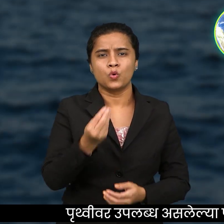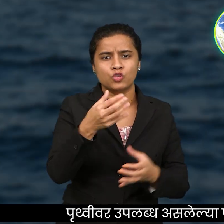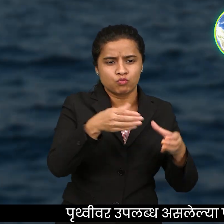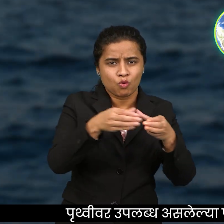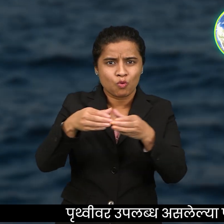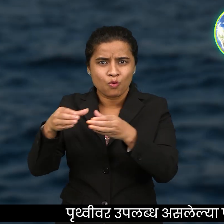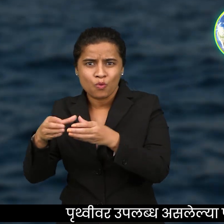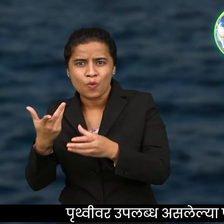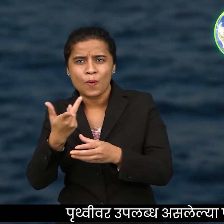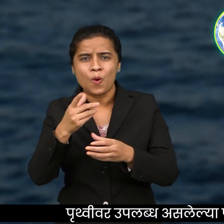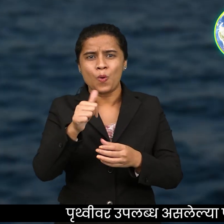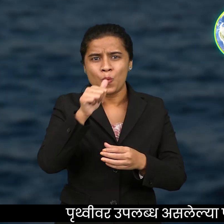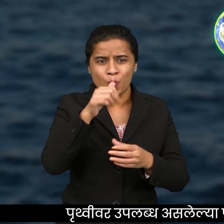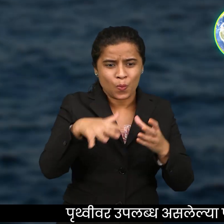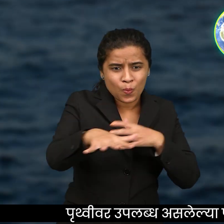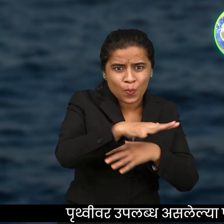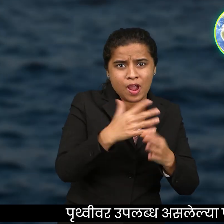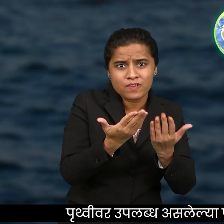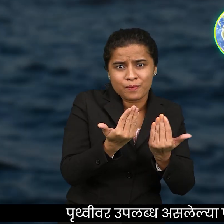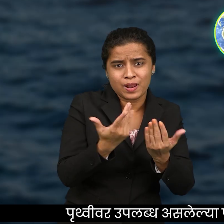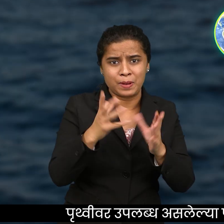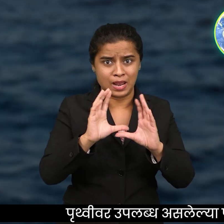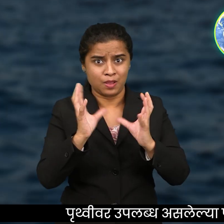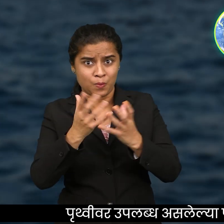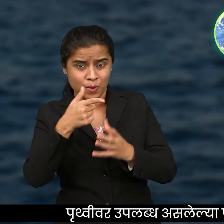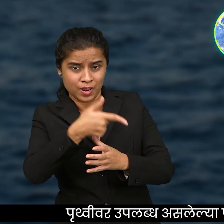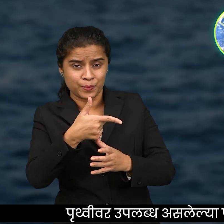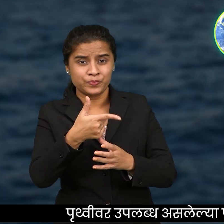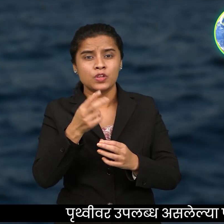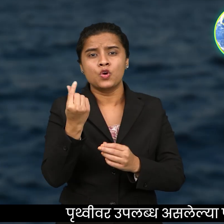पृथ्वीवर उपलब्ध असलेल्या पाण्याचा अगदी थोडासा भागच वनस्पती,